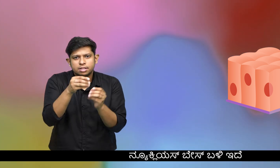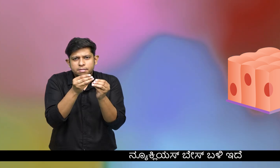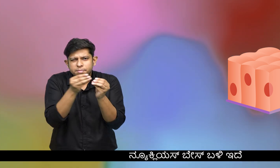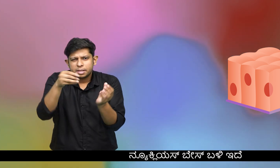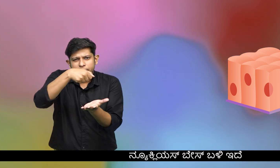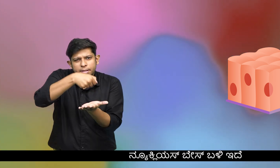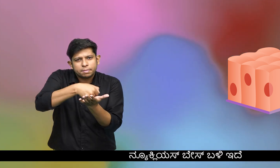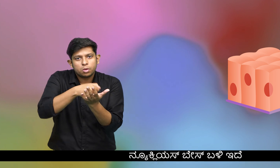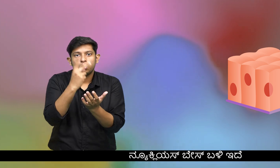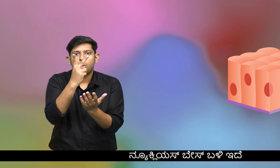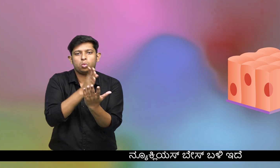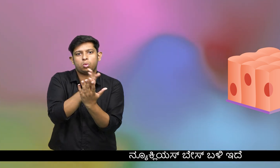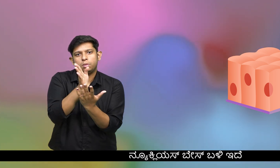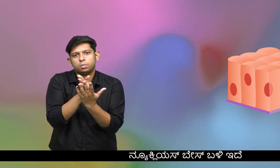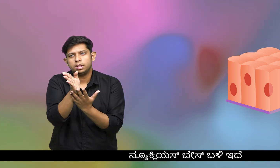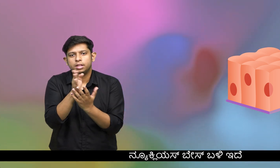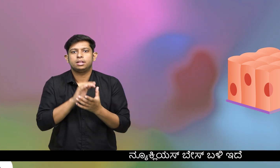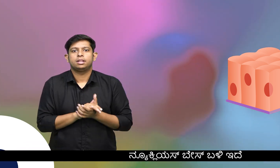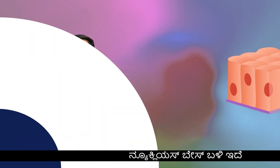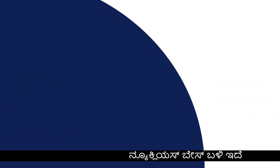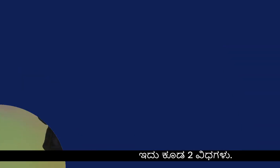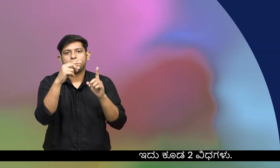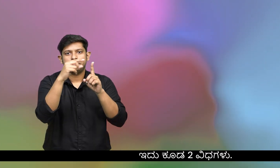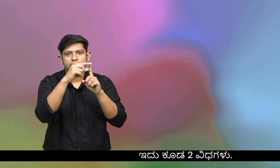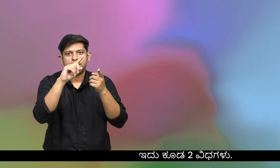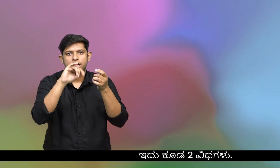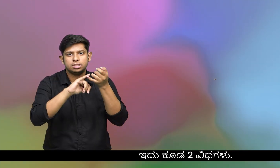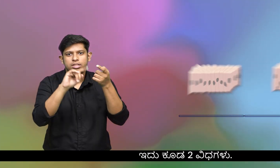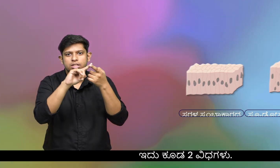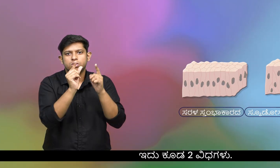ನ್ಯೂಕ್ಲಿಯಸ್ ಬೇಸ್ ಬಳಿ ಇದೆ. ಇದು ಕೂಡ ಎರಡು ವಿಧಗಳು.